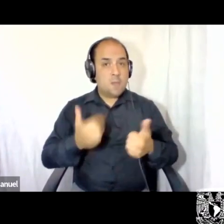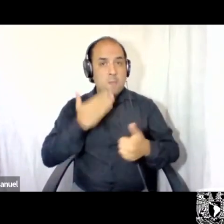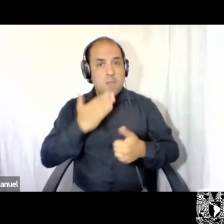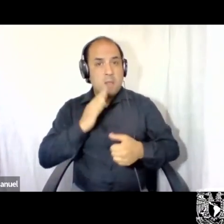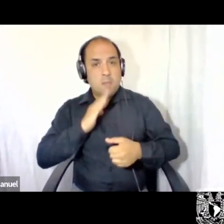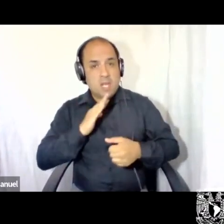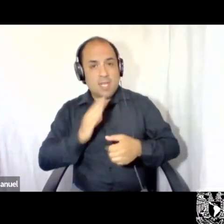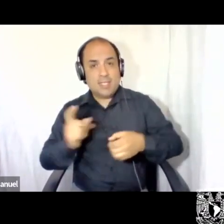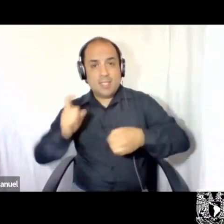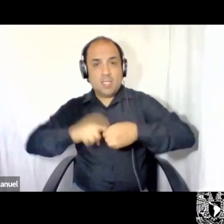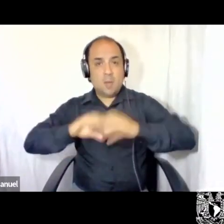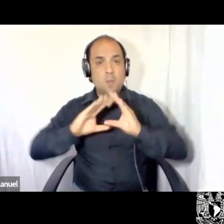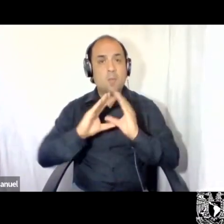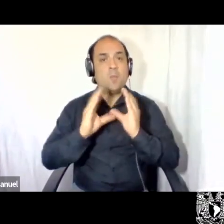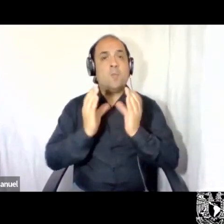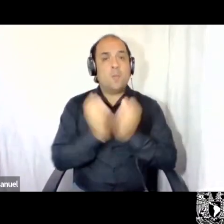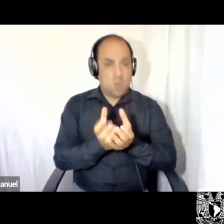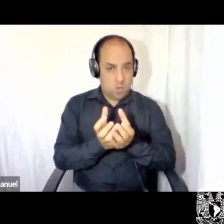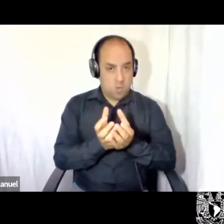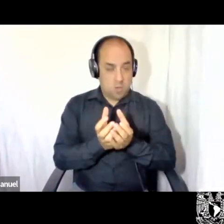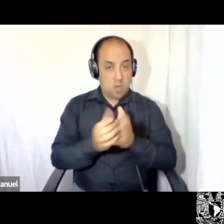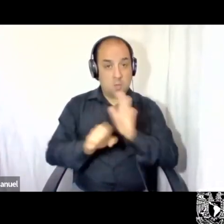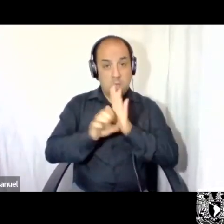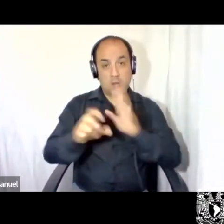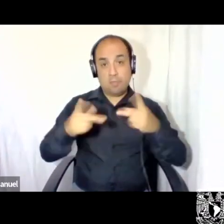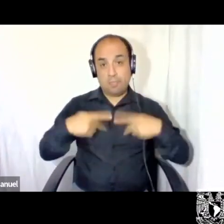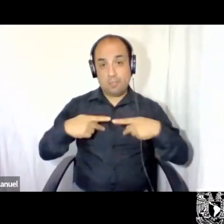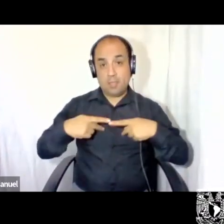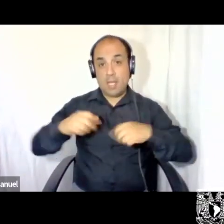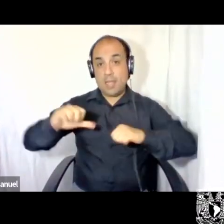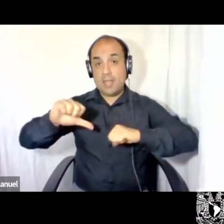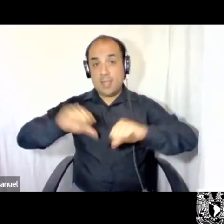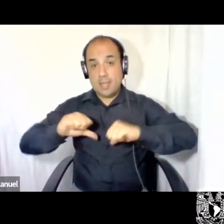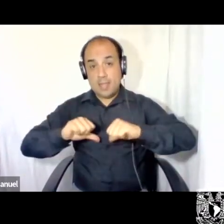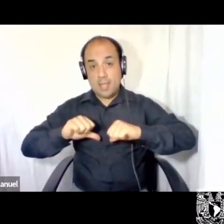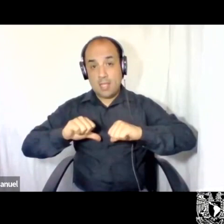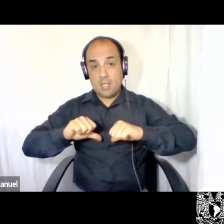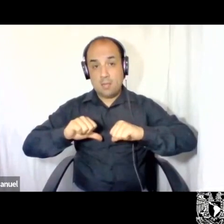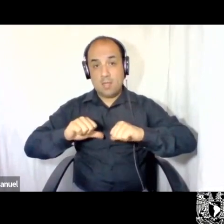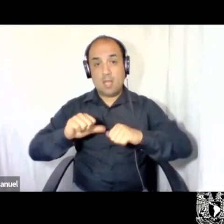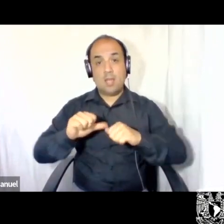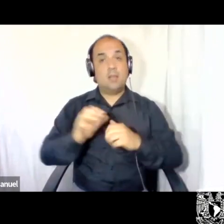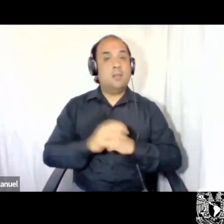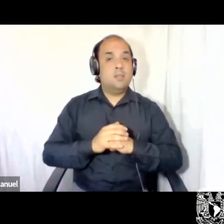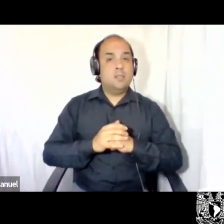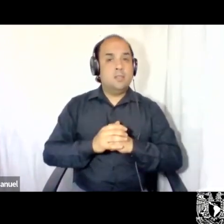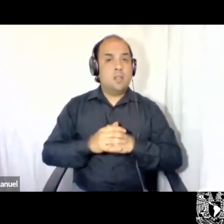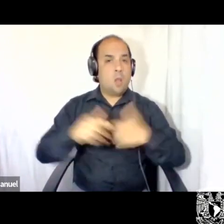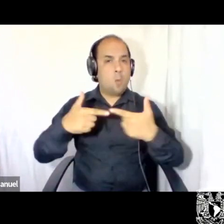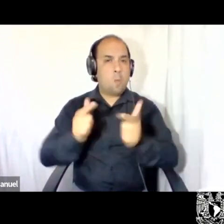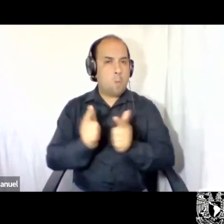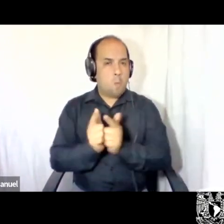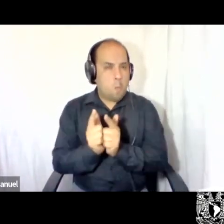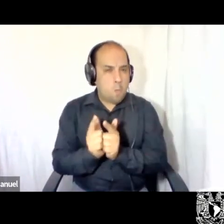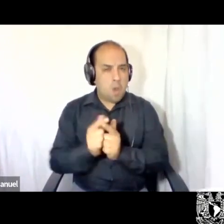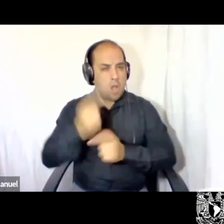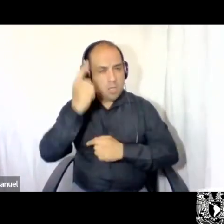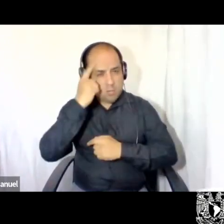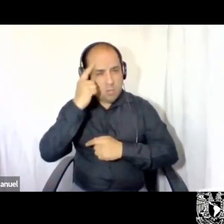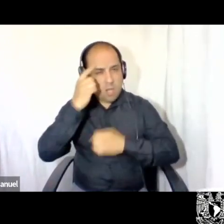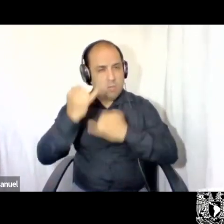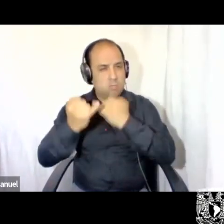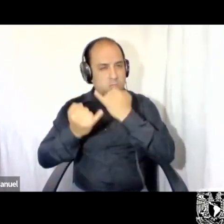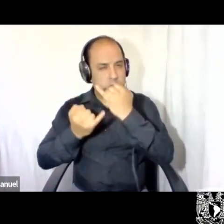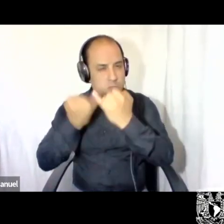forma, para el caso de los que son activistas, de activismos, Entonces creo que sí es importante